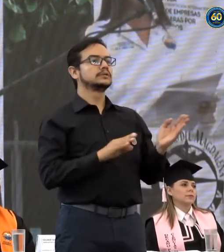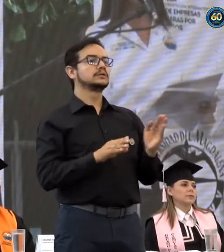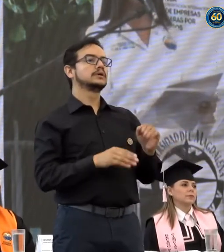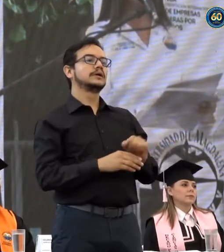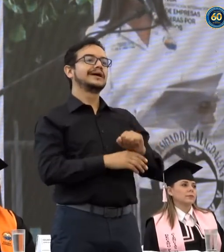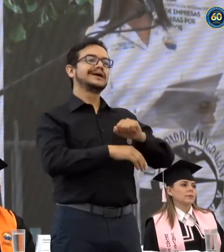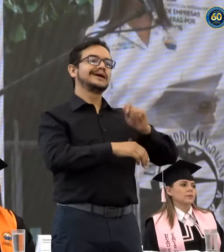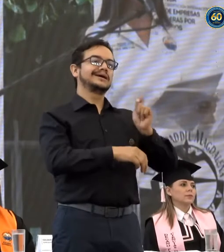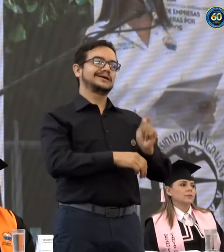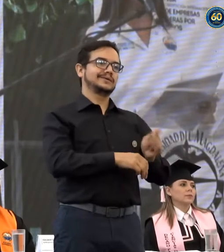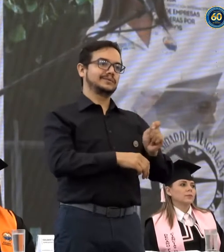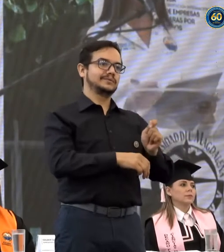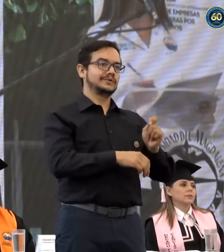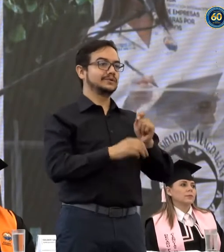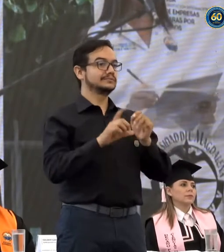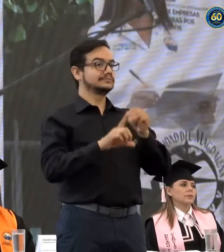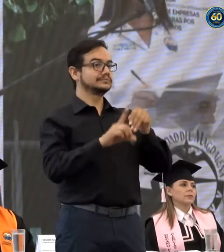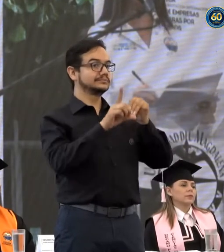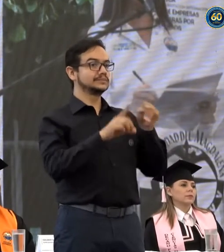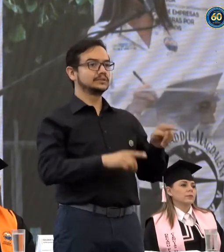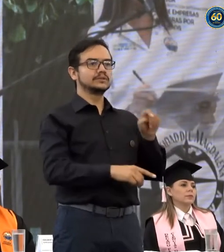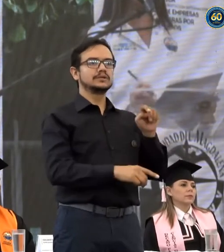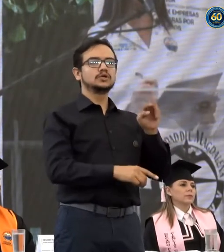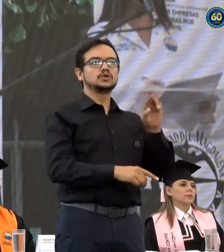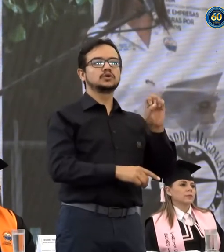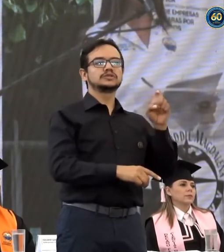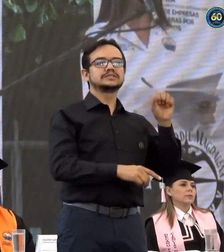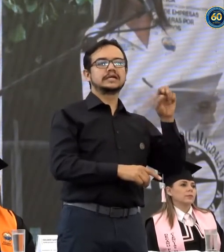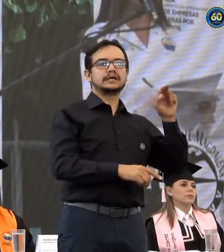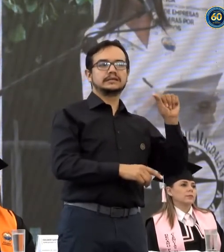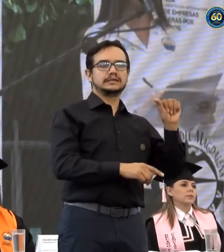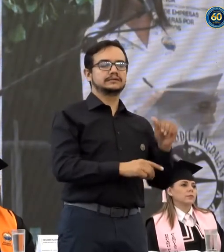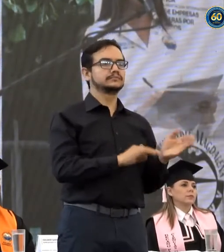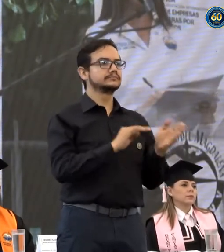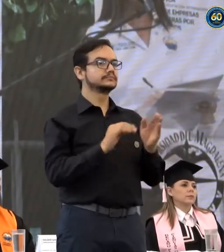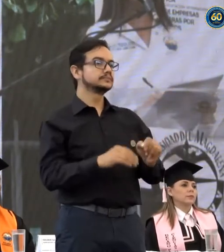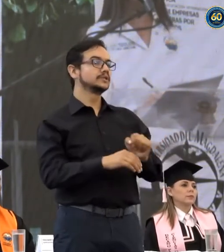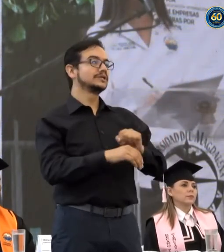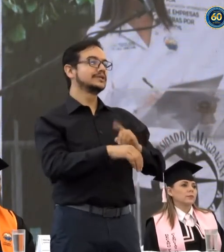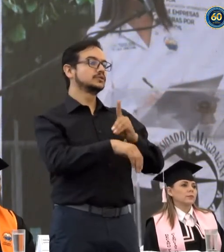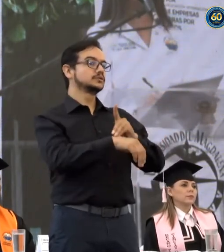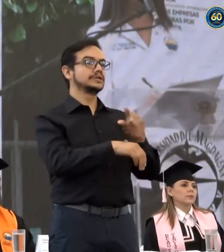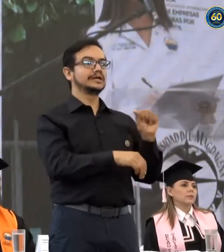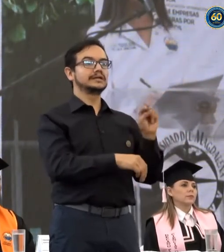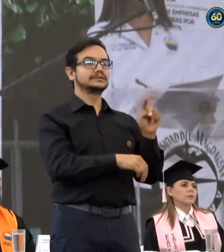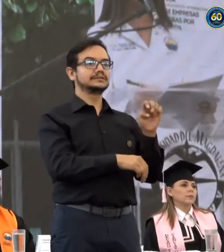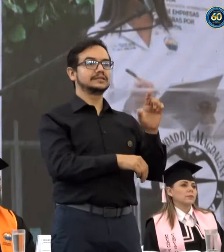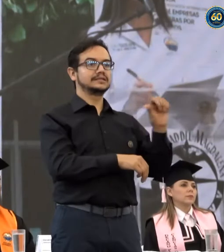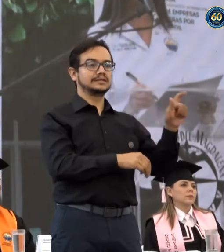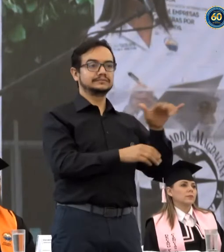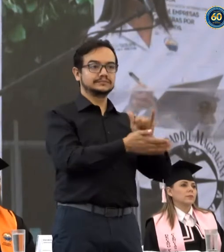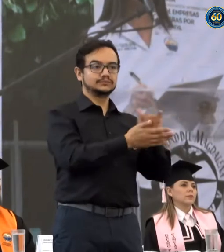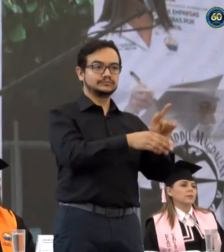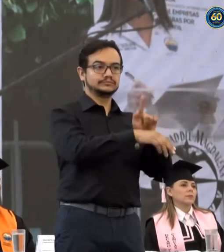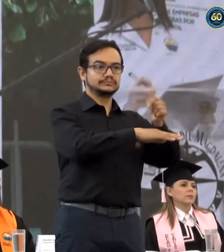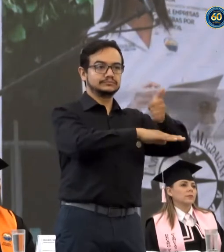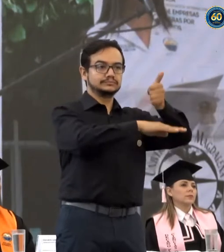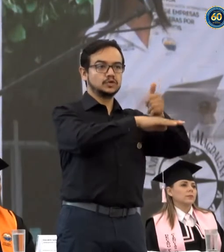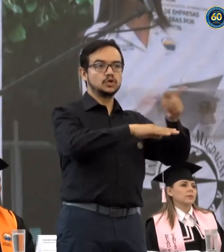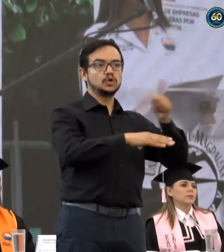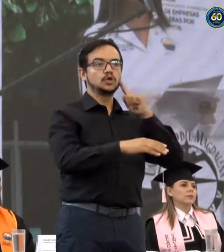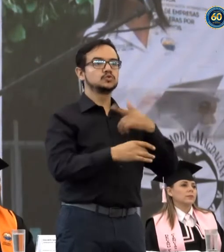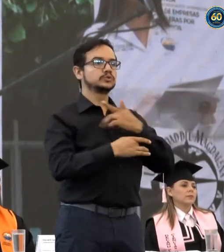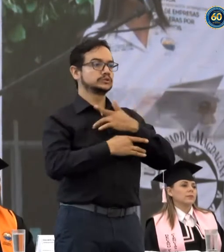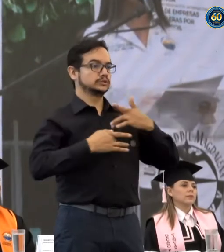Magista Rosana lizcano decano de la facultad de humanidades la doctora Ángela Romero Cárdenas decana de la facultad de ciencias de la salud